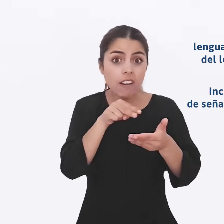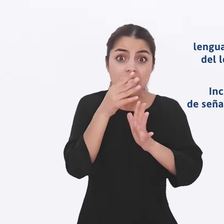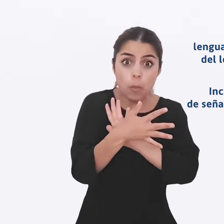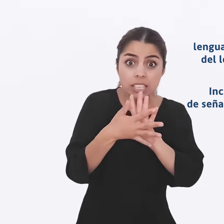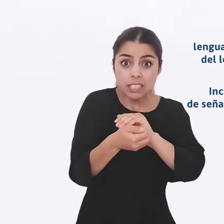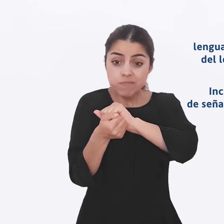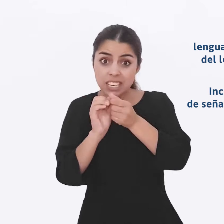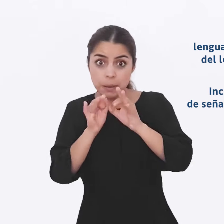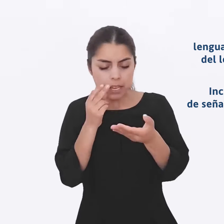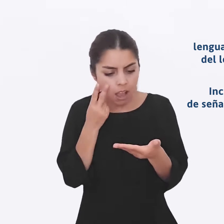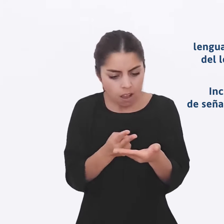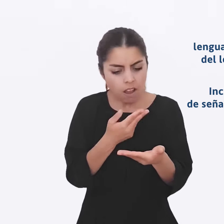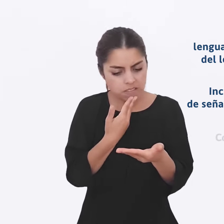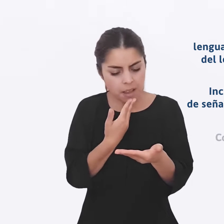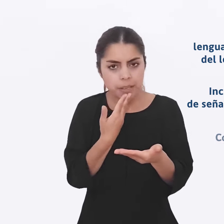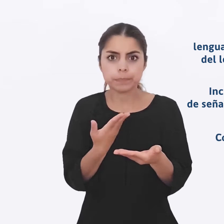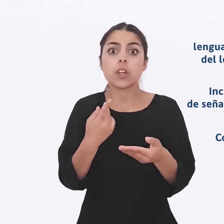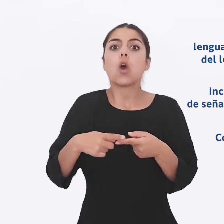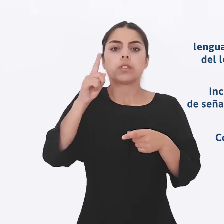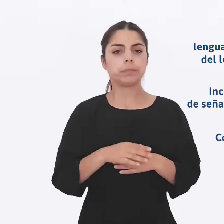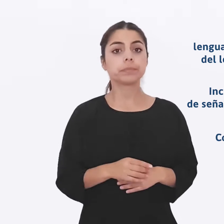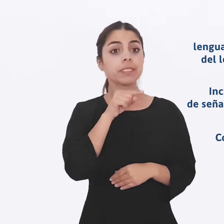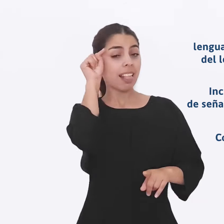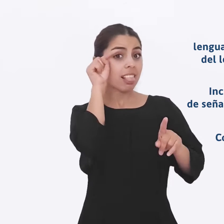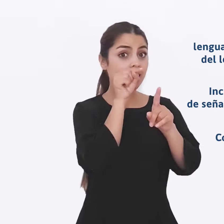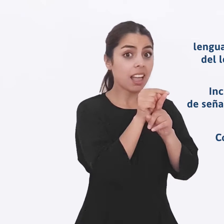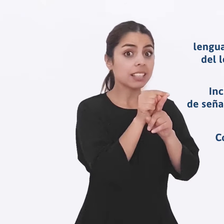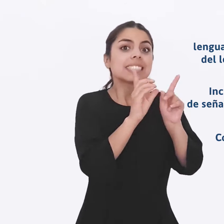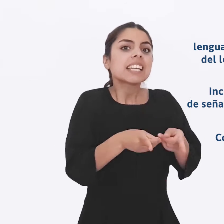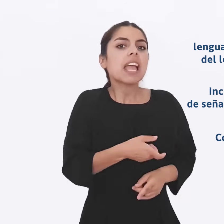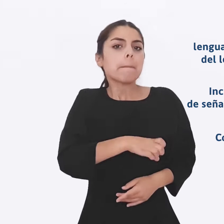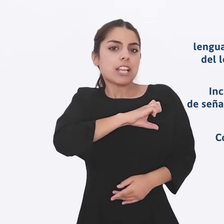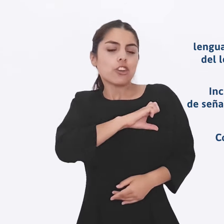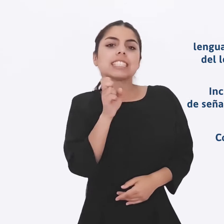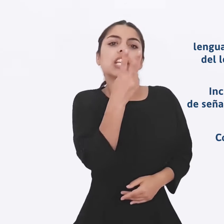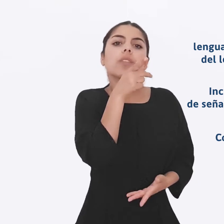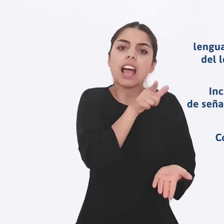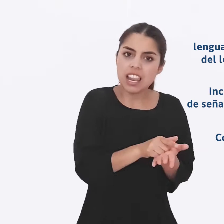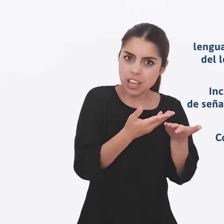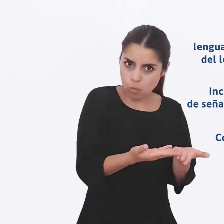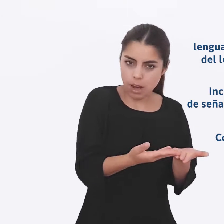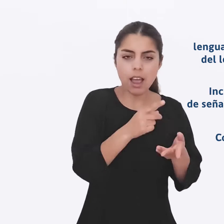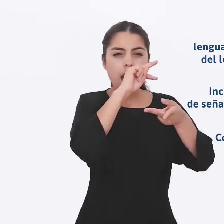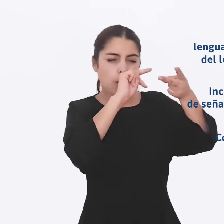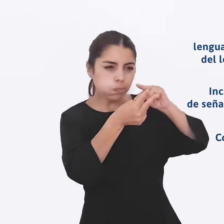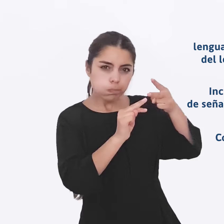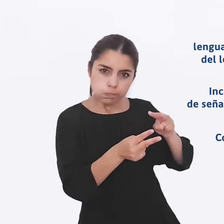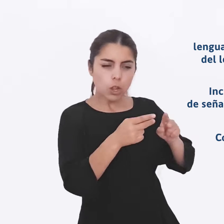ejes de lectura y escritura se debe considerar el español como una segunda lengua, por tanto, habrá que ajustar la metodología y los objetivos